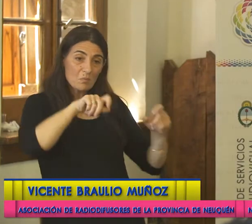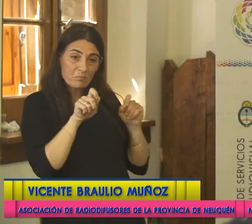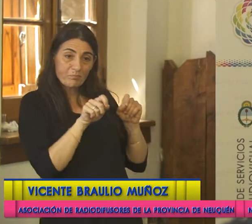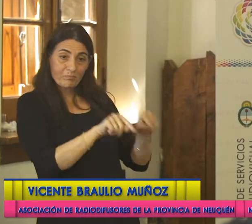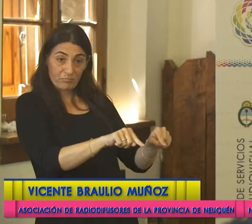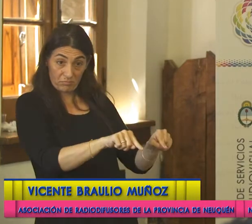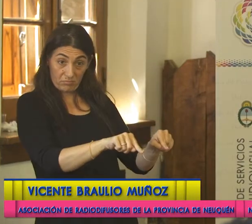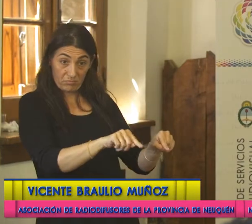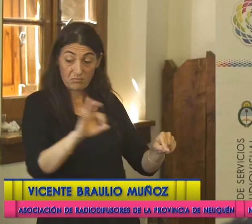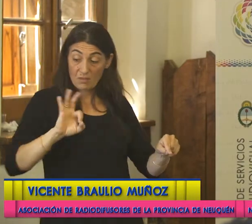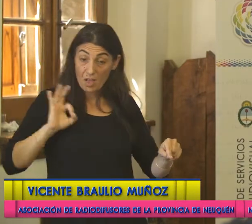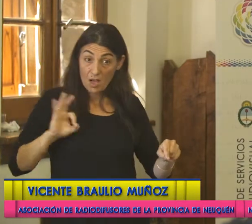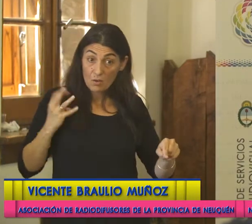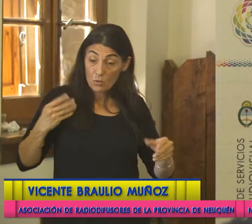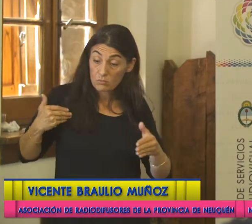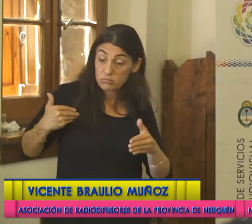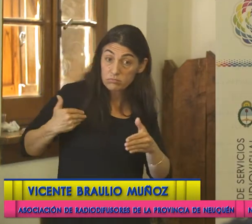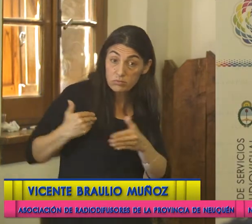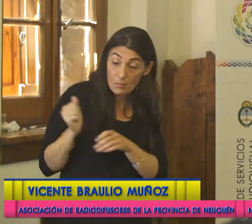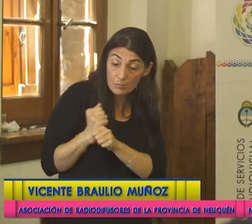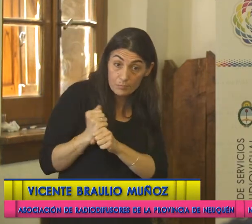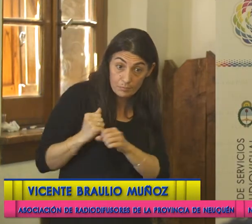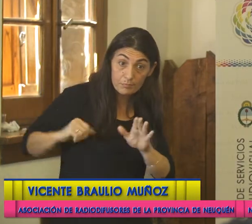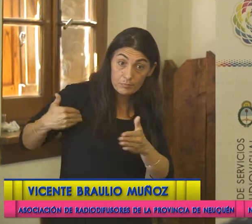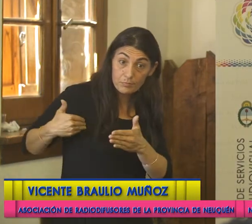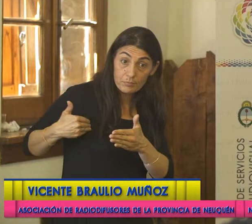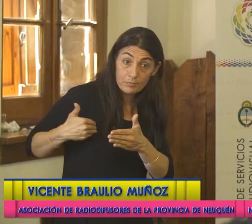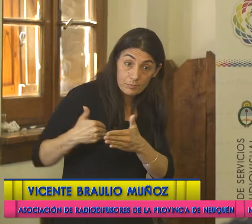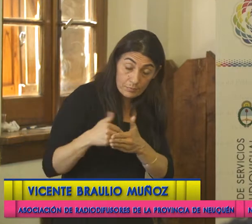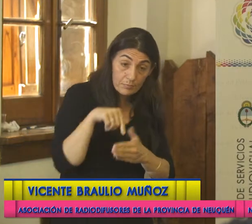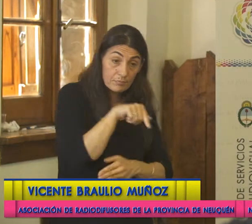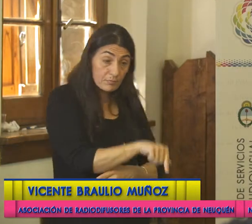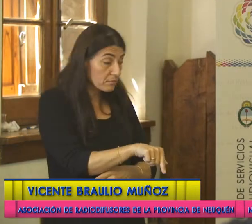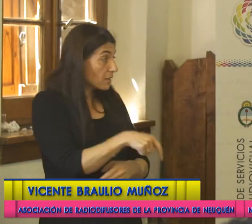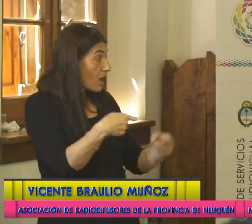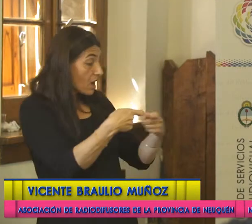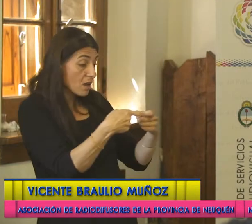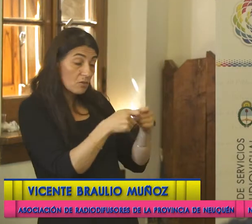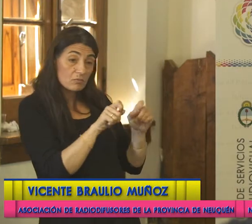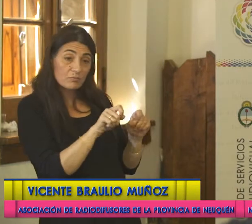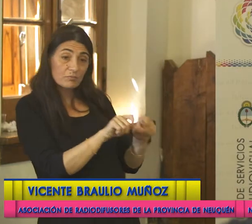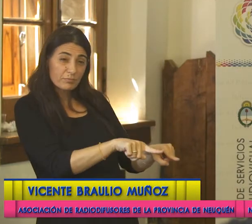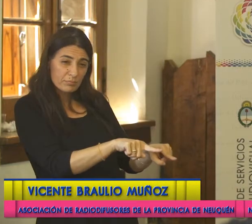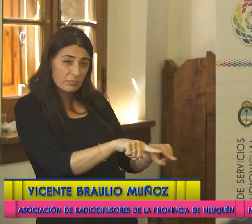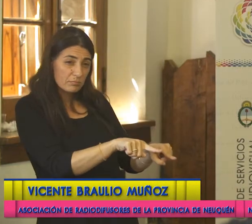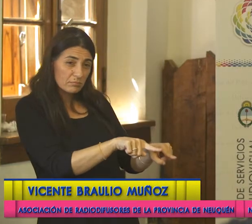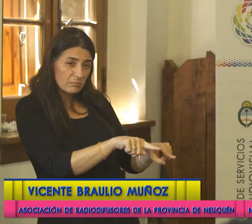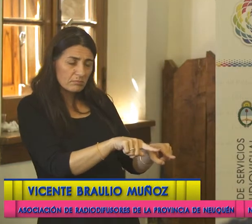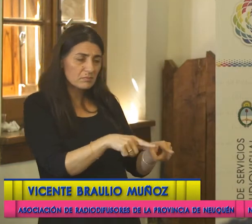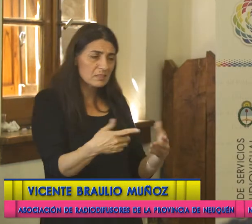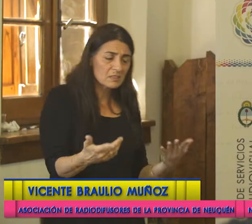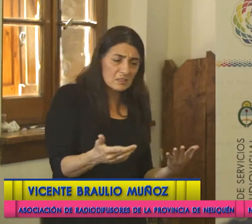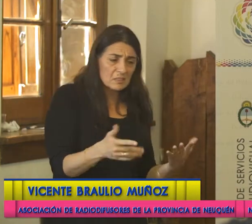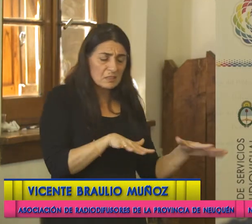la sanción de la ley 26 522 nuestra asociación viene planteando la